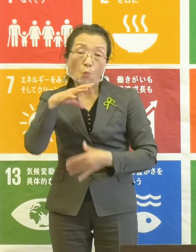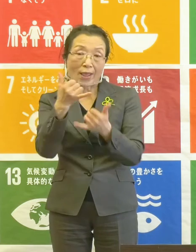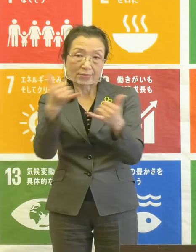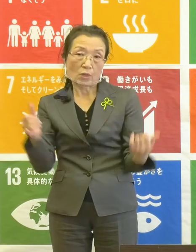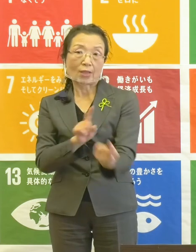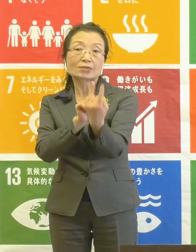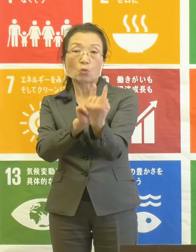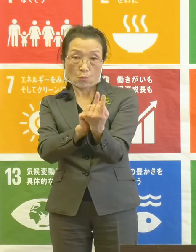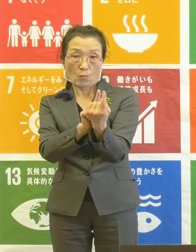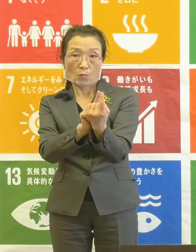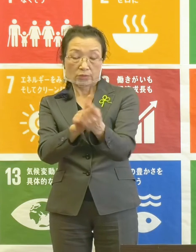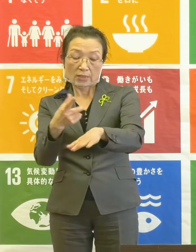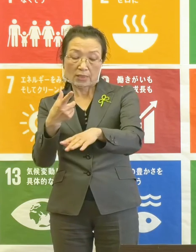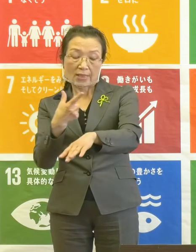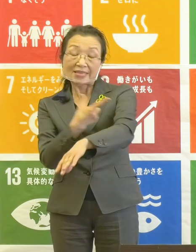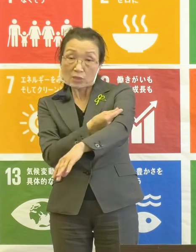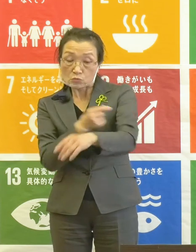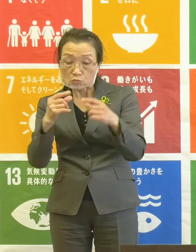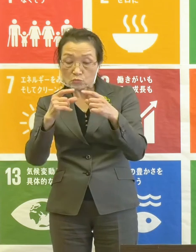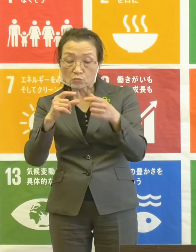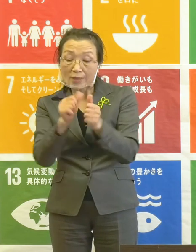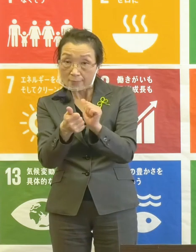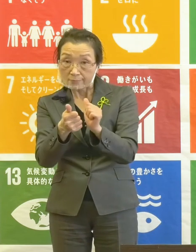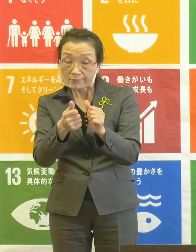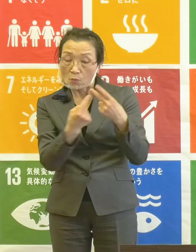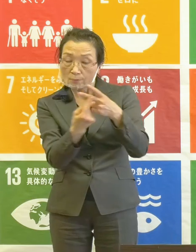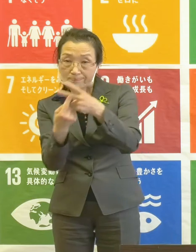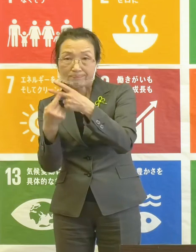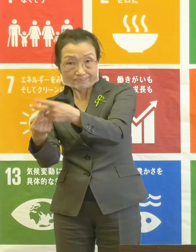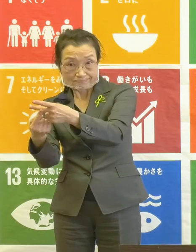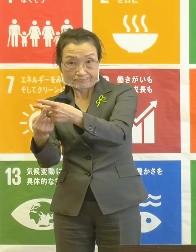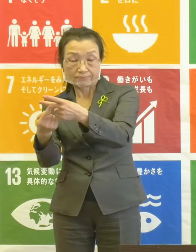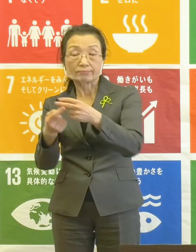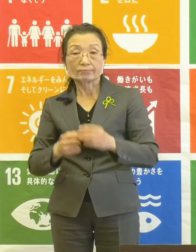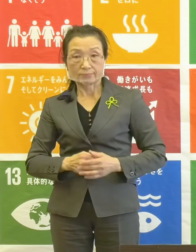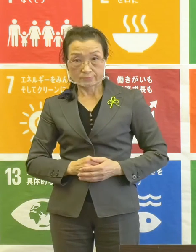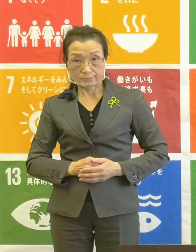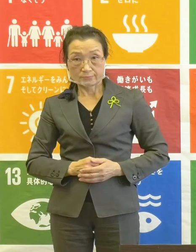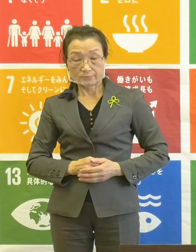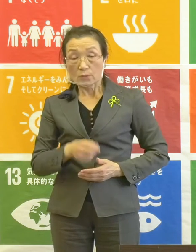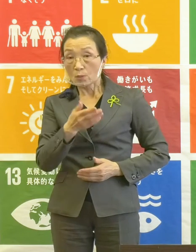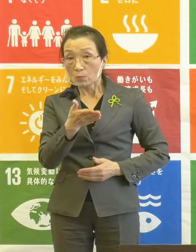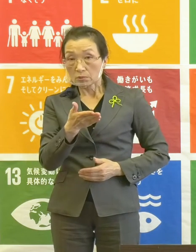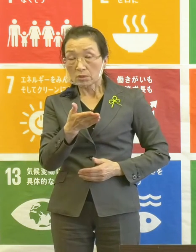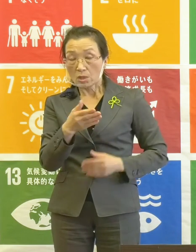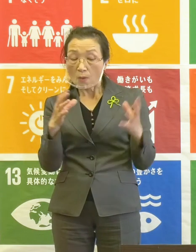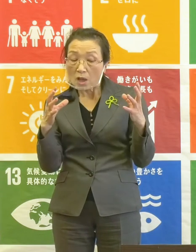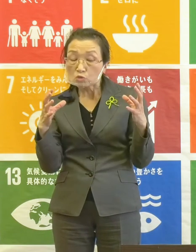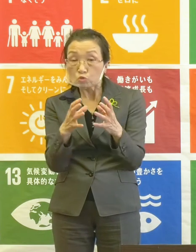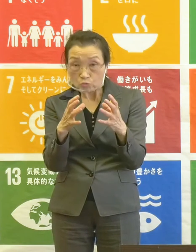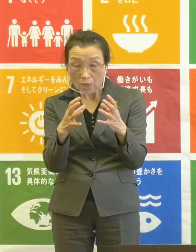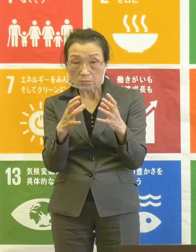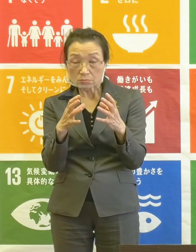に接種券の発送が行われます。こちらは集団接種と